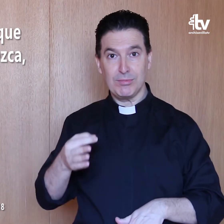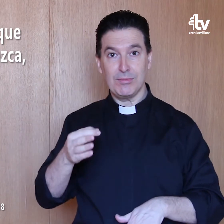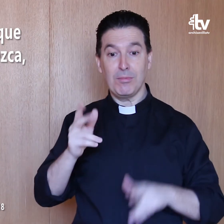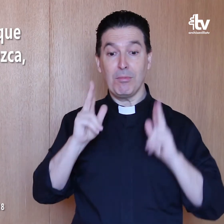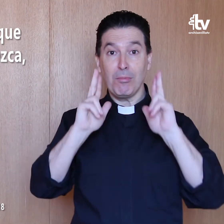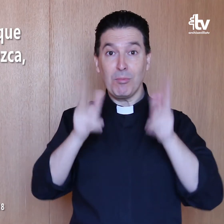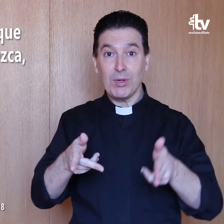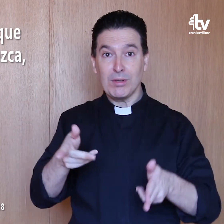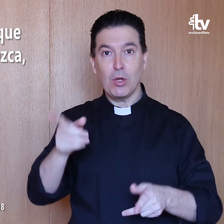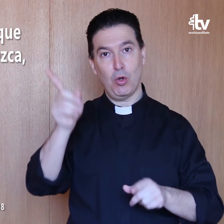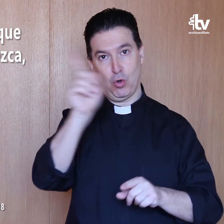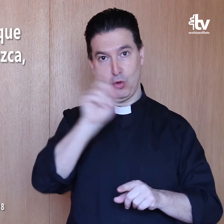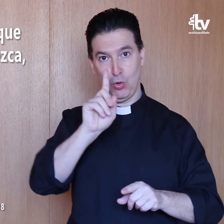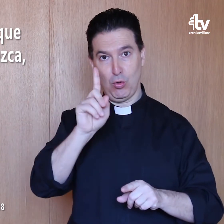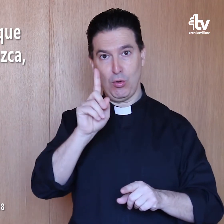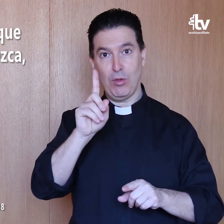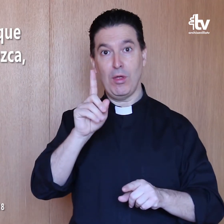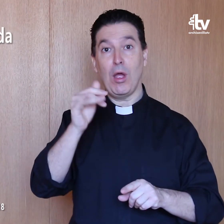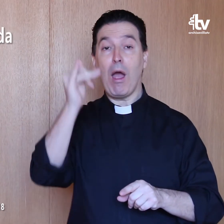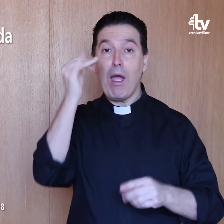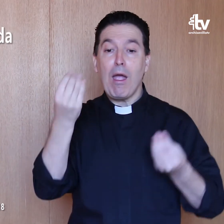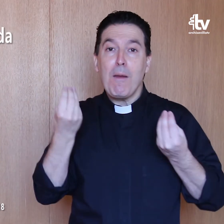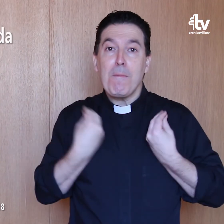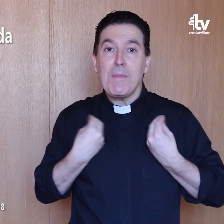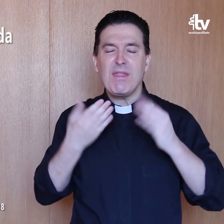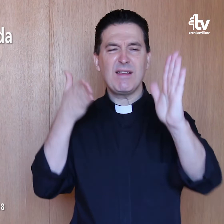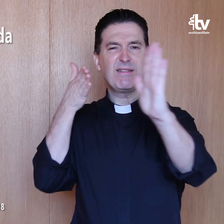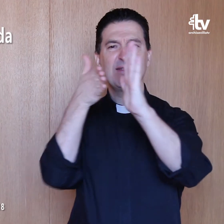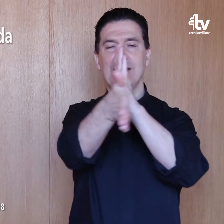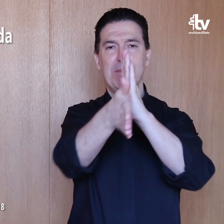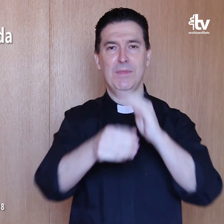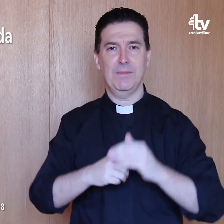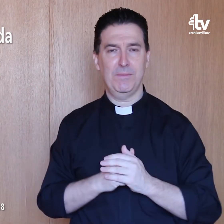no perezca, sino que tenga vida eterna.